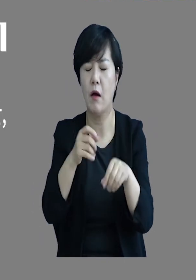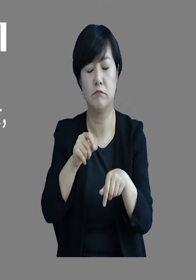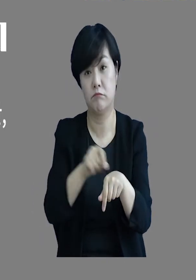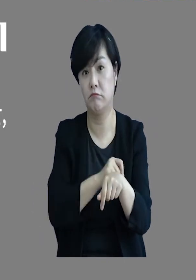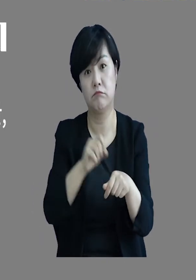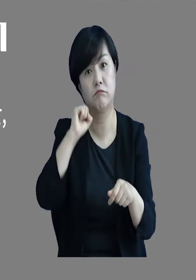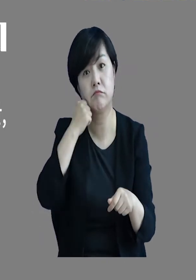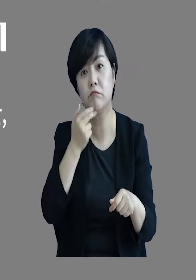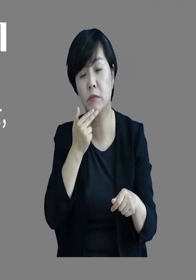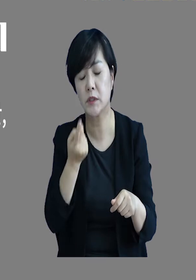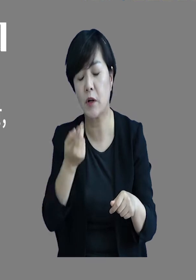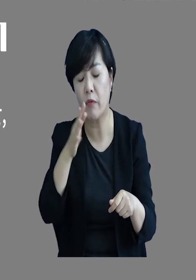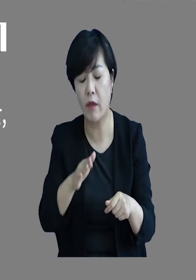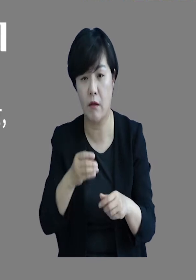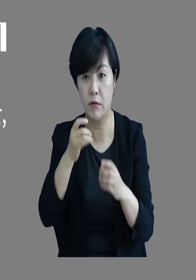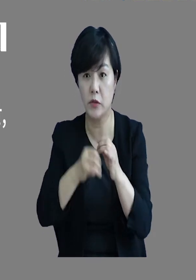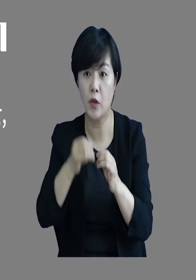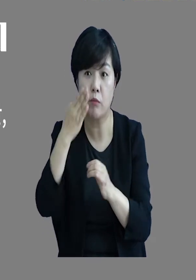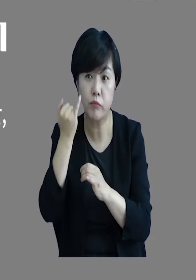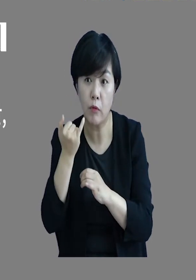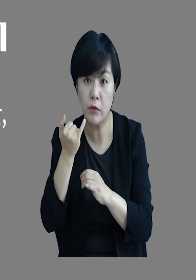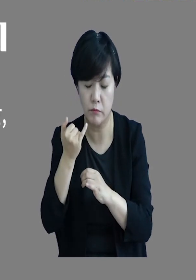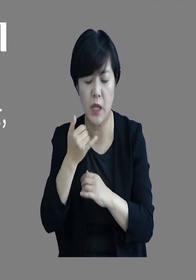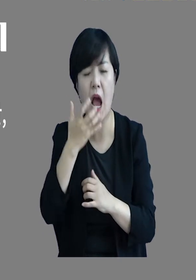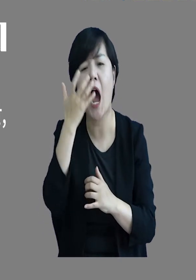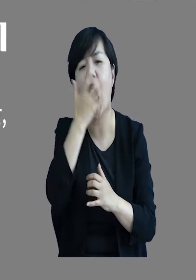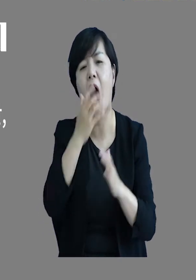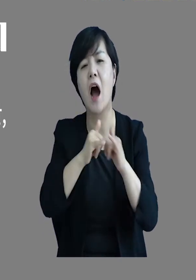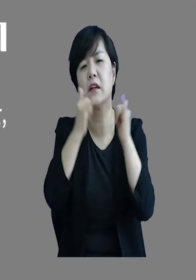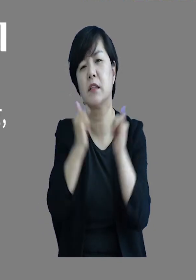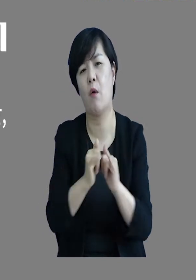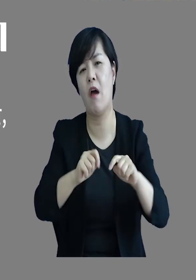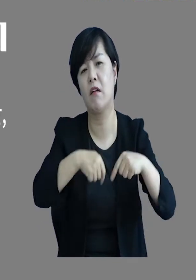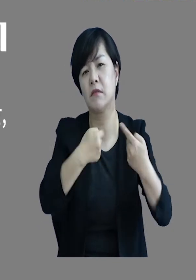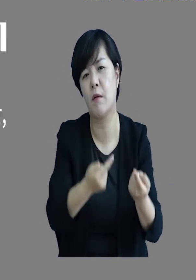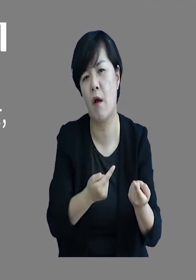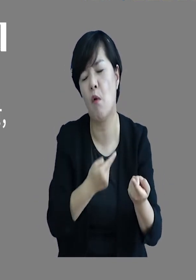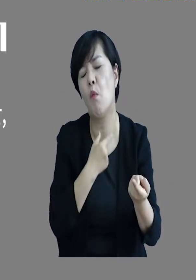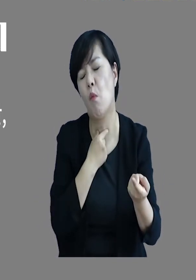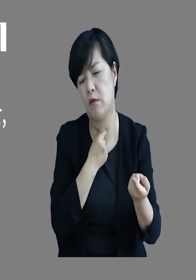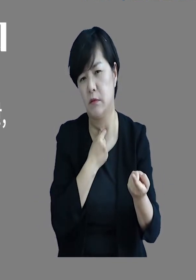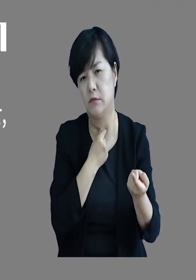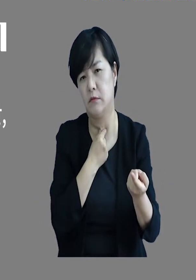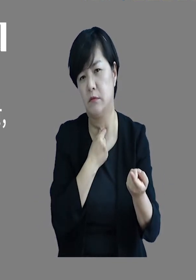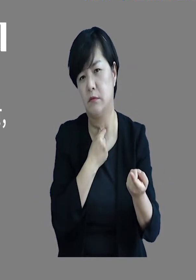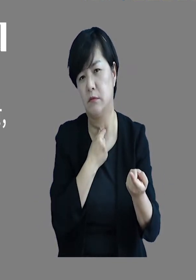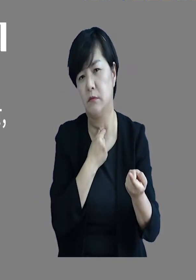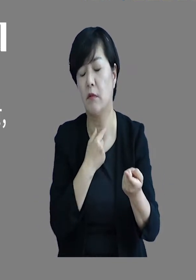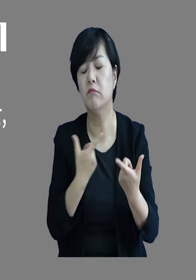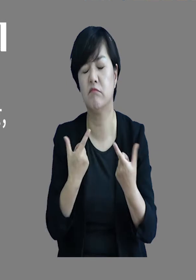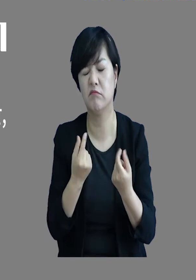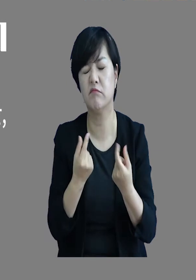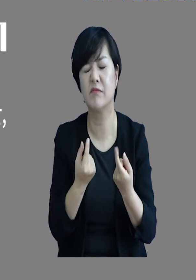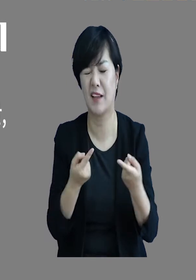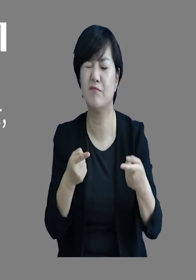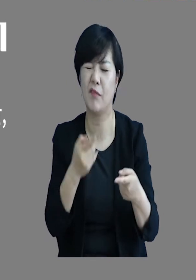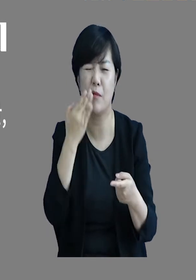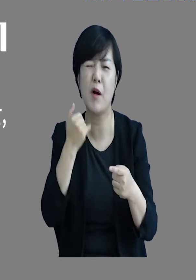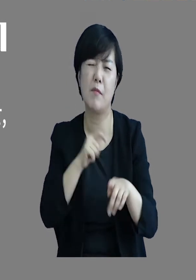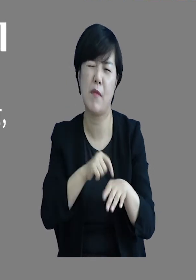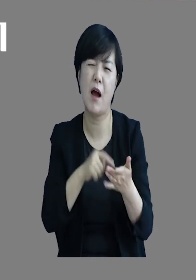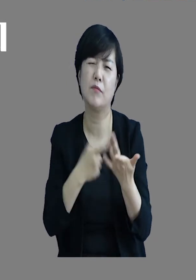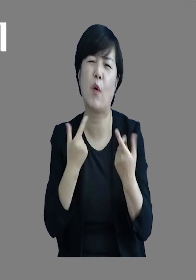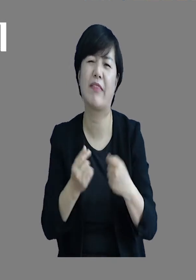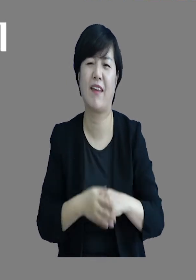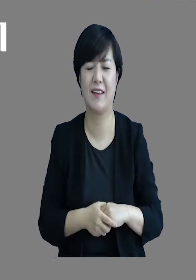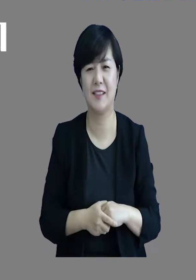없었지만 시연 씨 부모님은 시연 씨가 청사회의 일원으로 살아가기를 원했죠. 그렇죠, 뭐 부모님 마음이 다